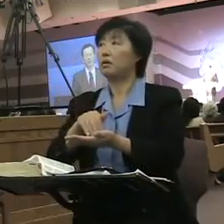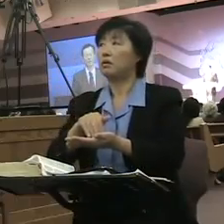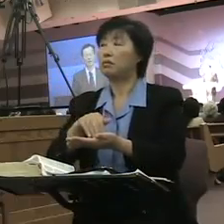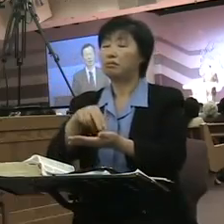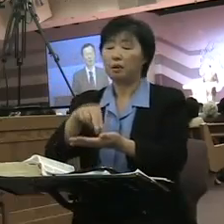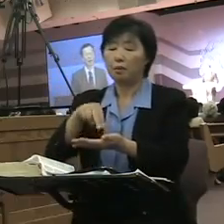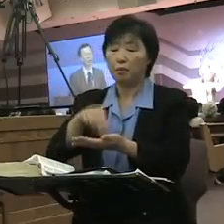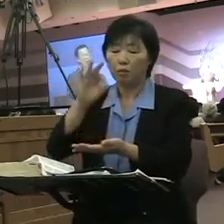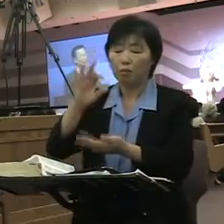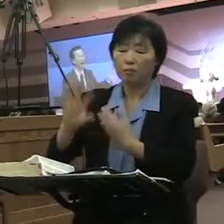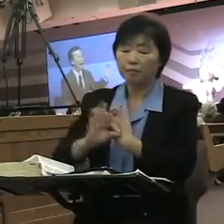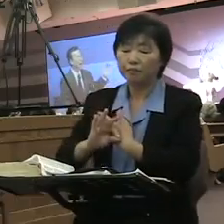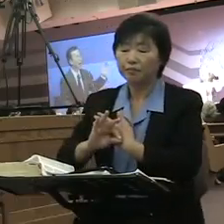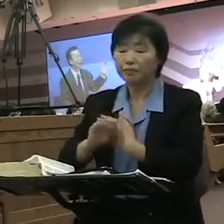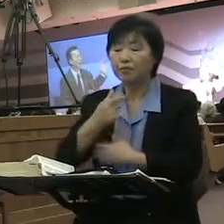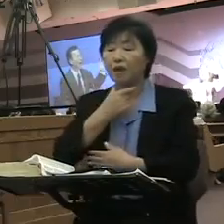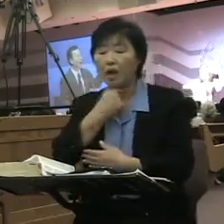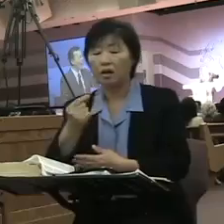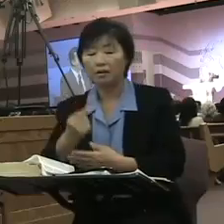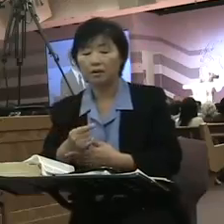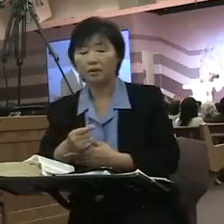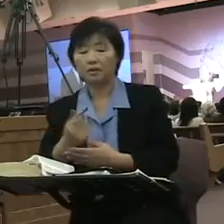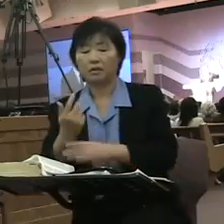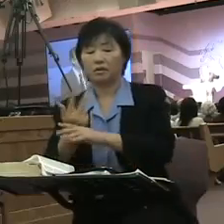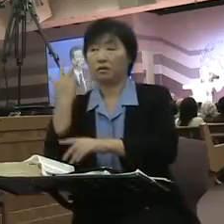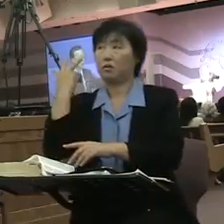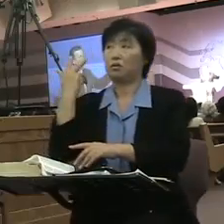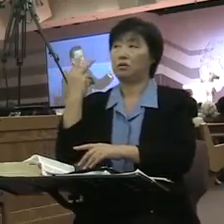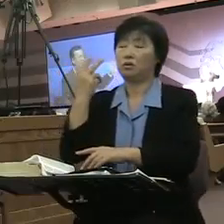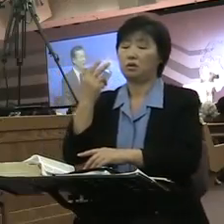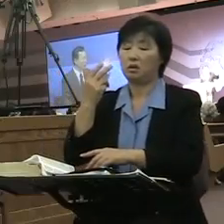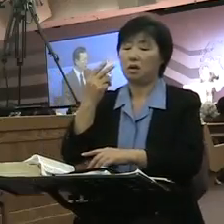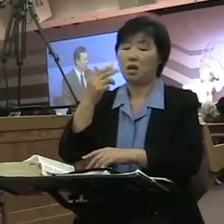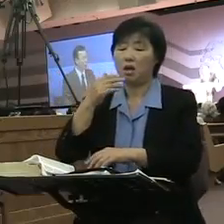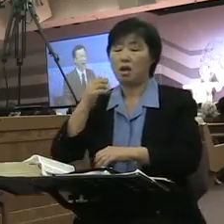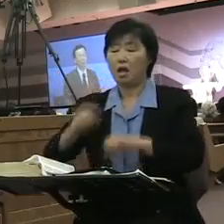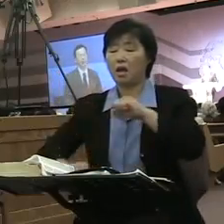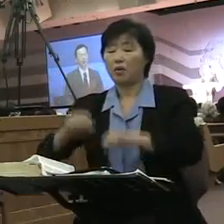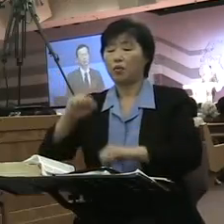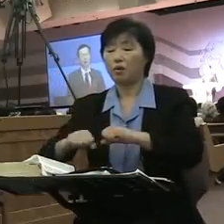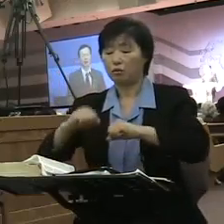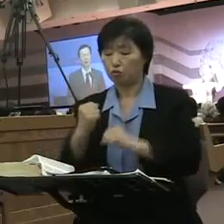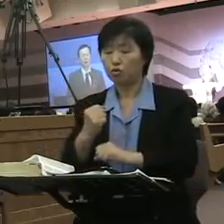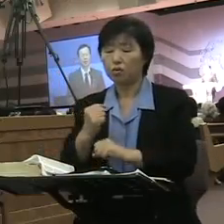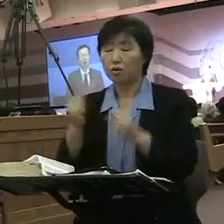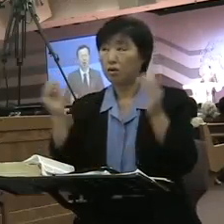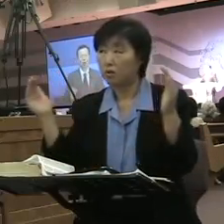싶습니다. 지난주에는 아브라함의 행위, 순종을